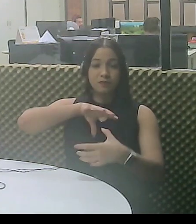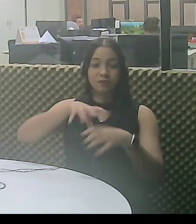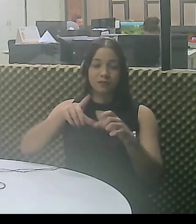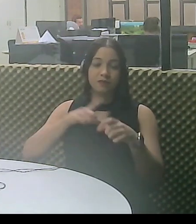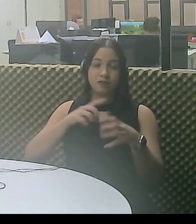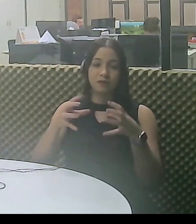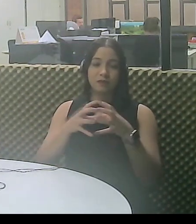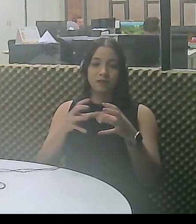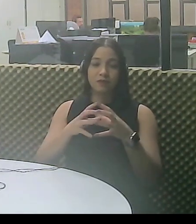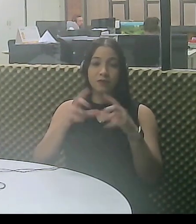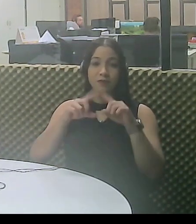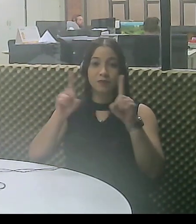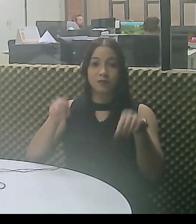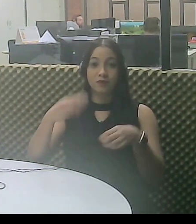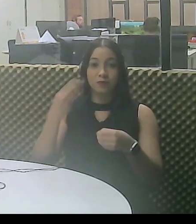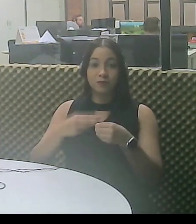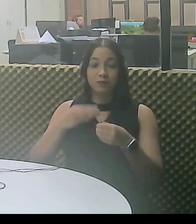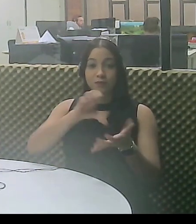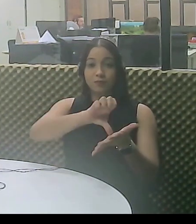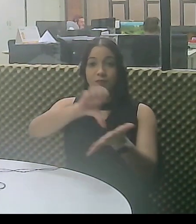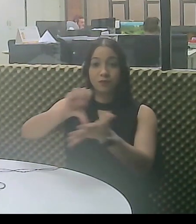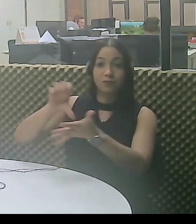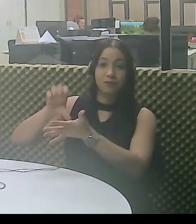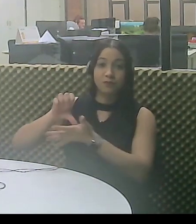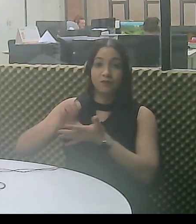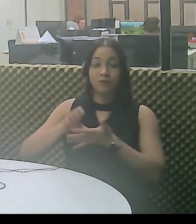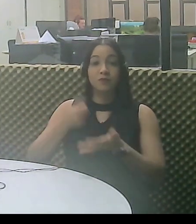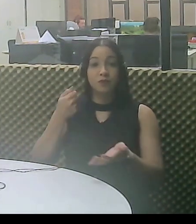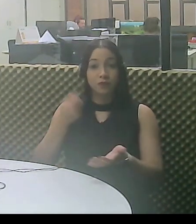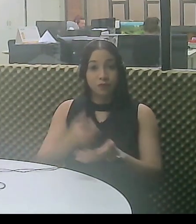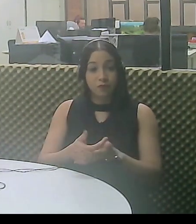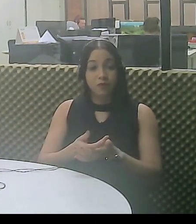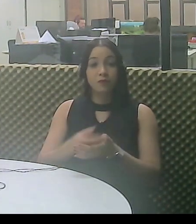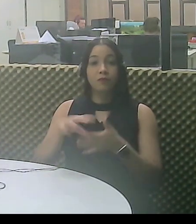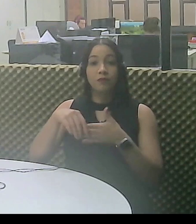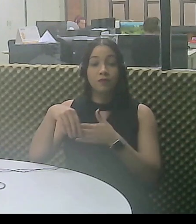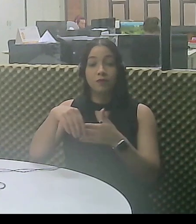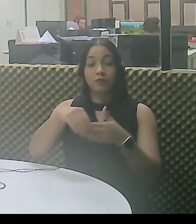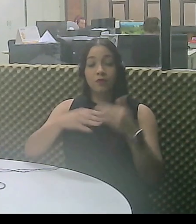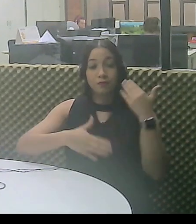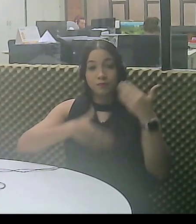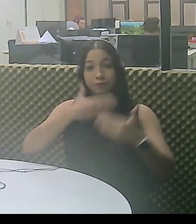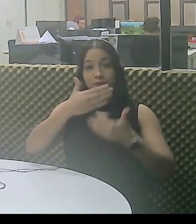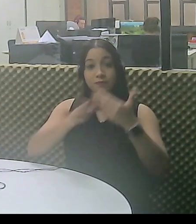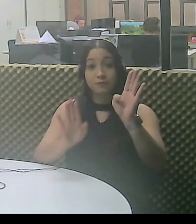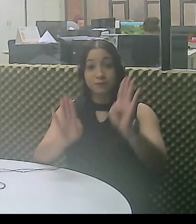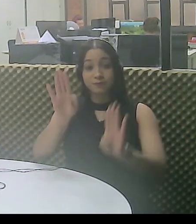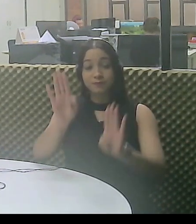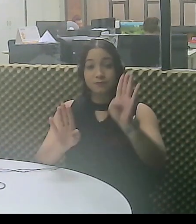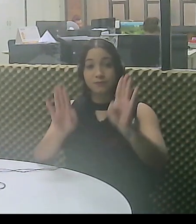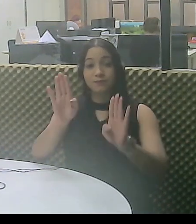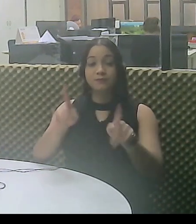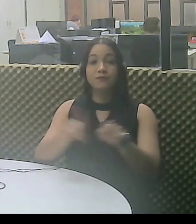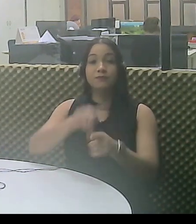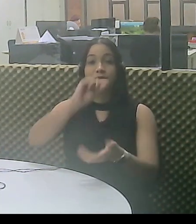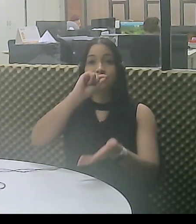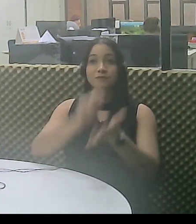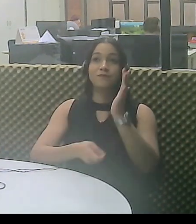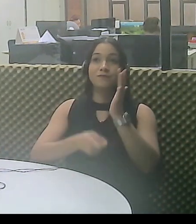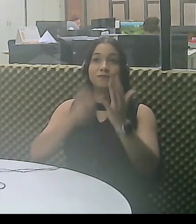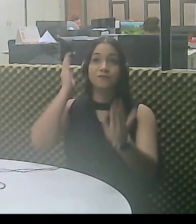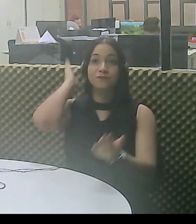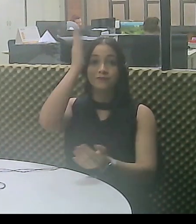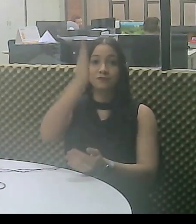Servidores Municipais que atuam nas unidades centrais de compras e condução dos processos licitatórios e de contratação